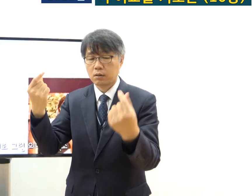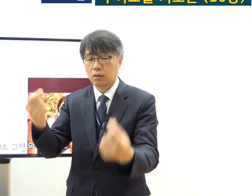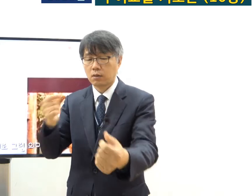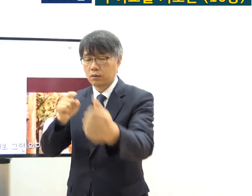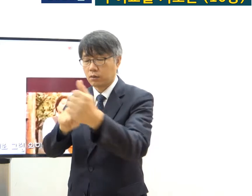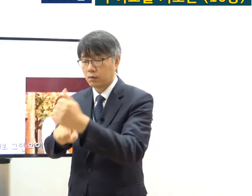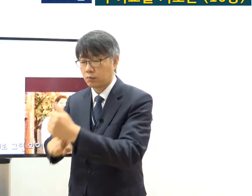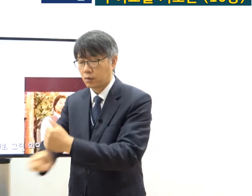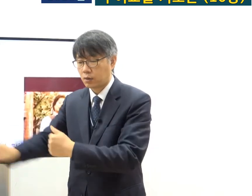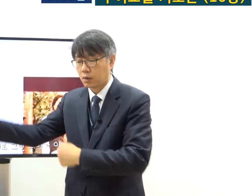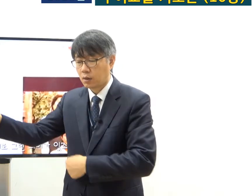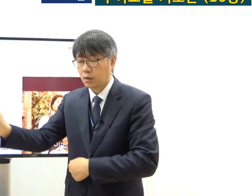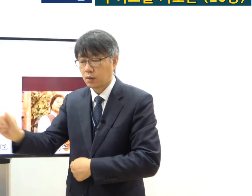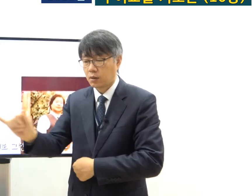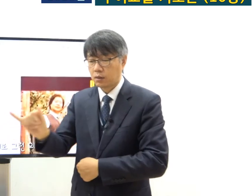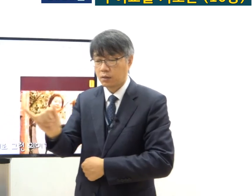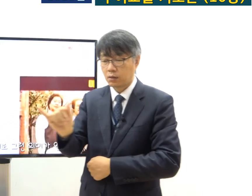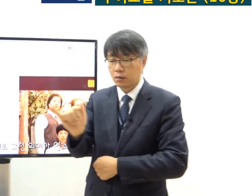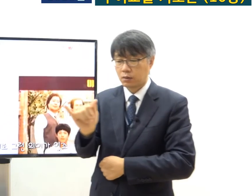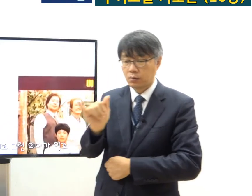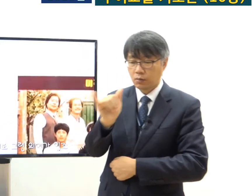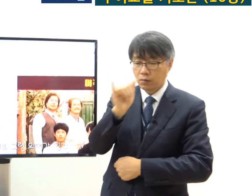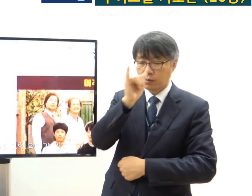그런 의미가 있죠.